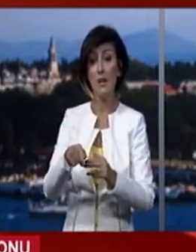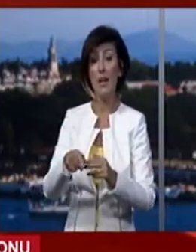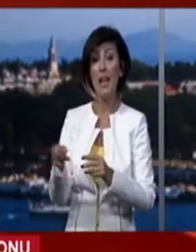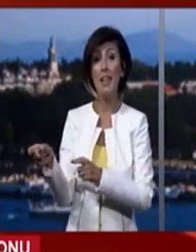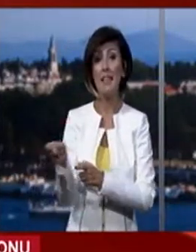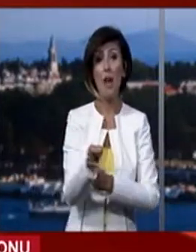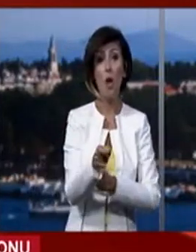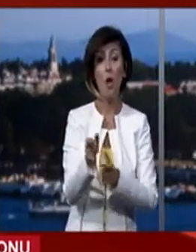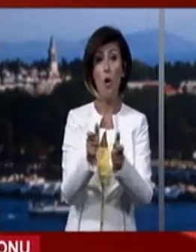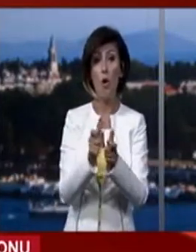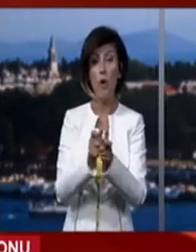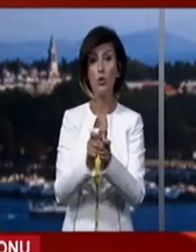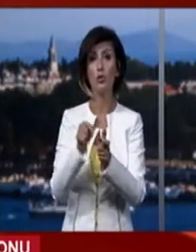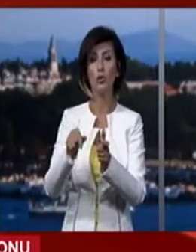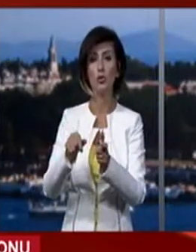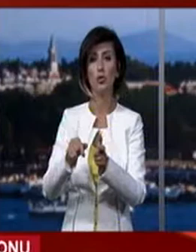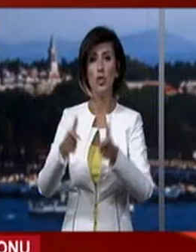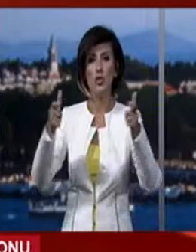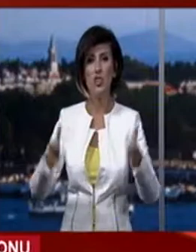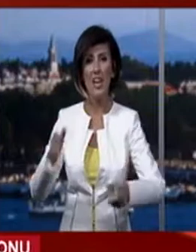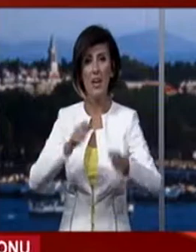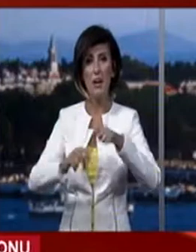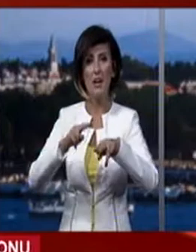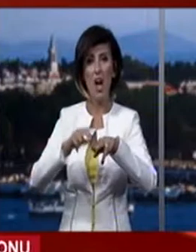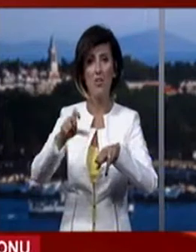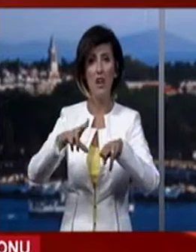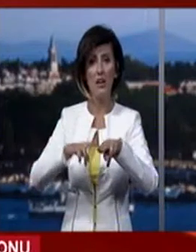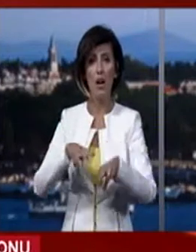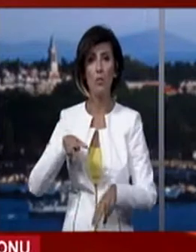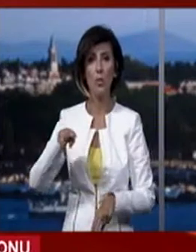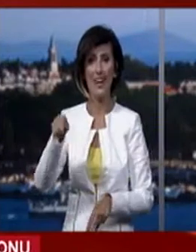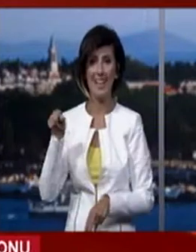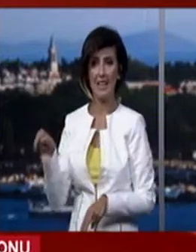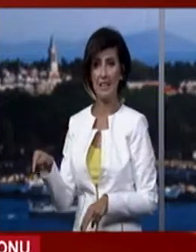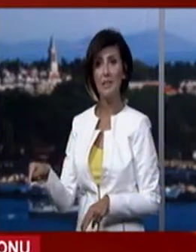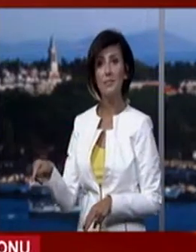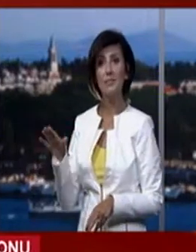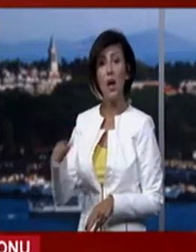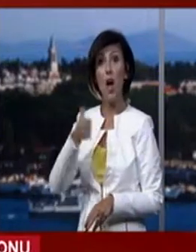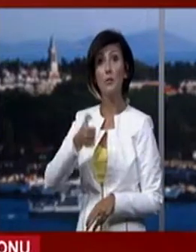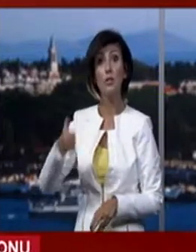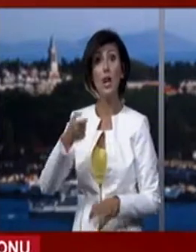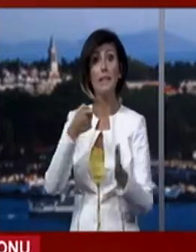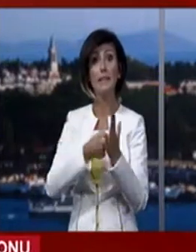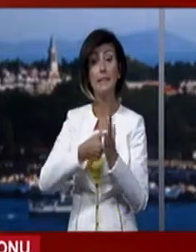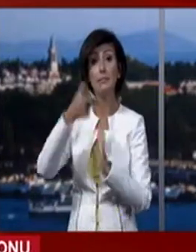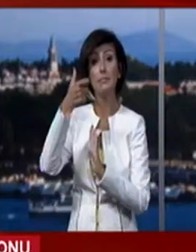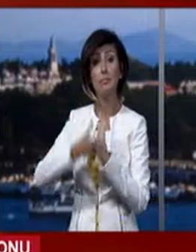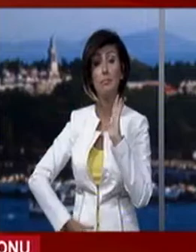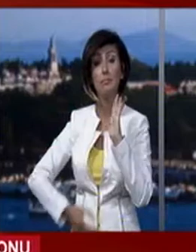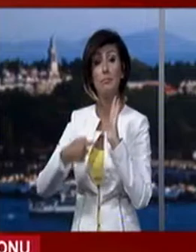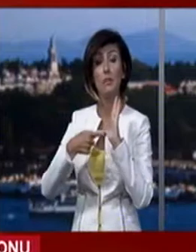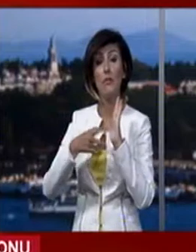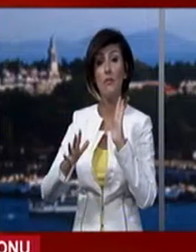terör örgütünün şehir yapılanmasına yönelik bir operasyondu. 66 isim, ki bu iddialarda